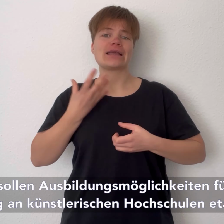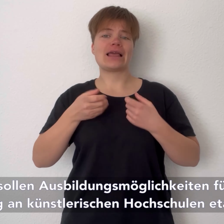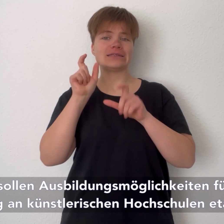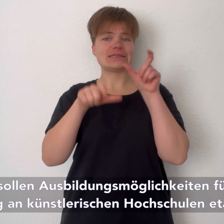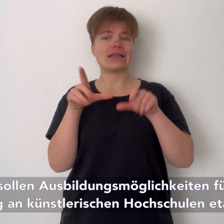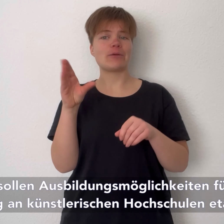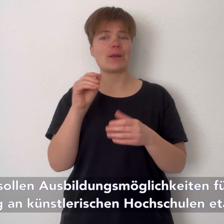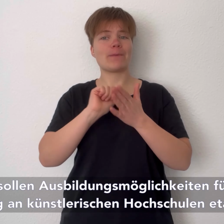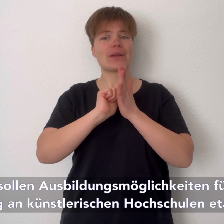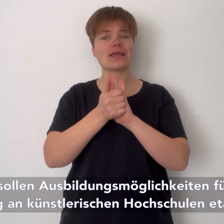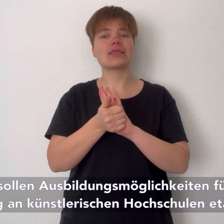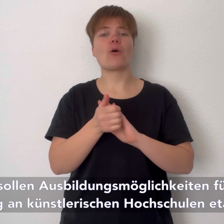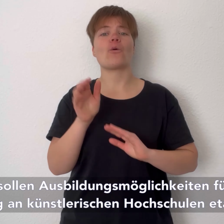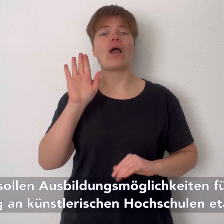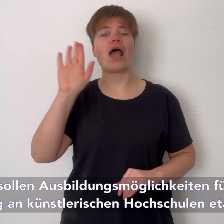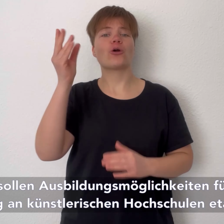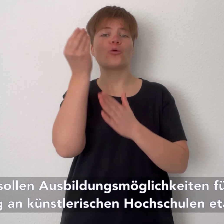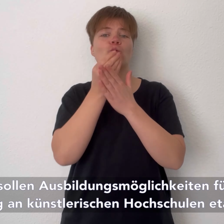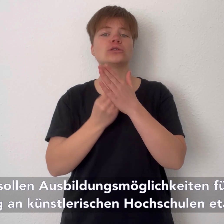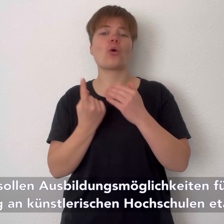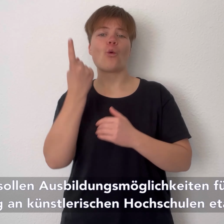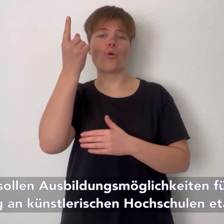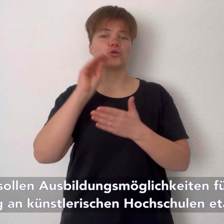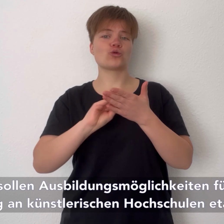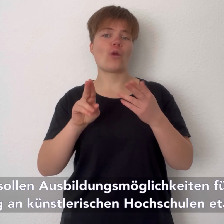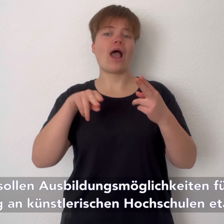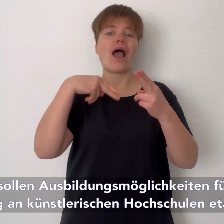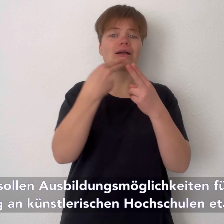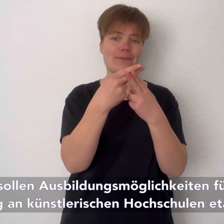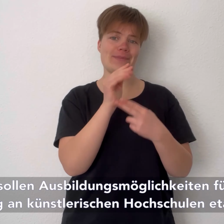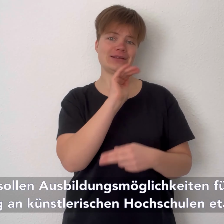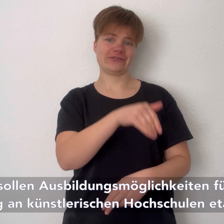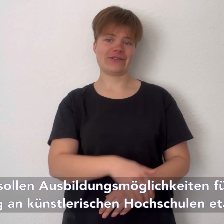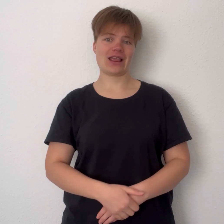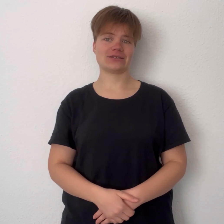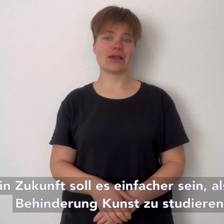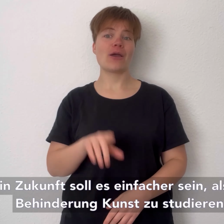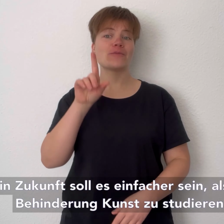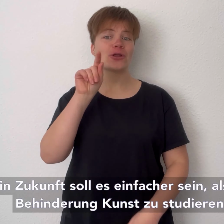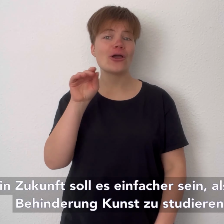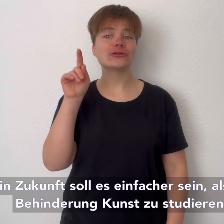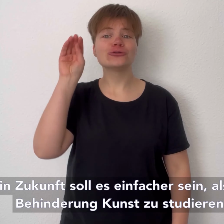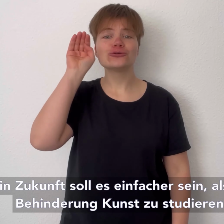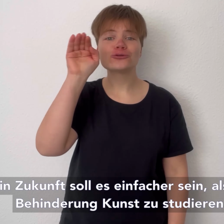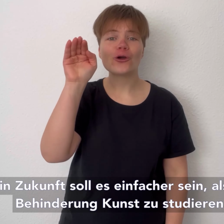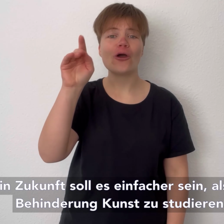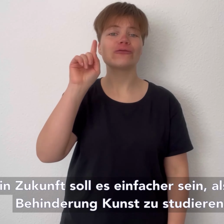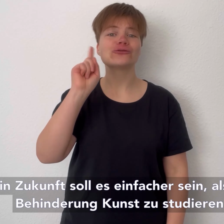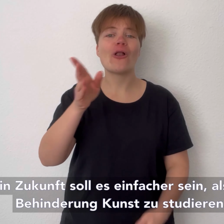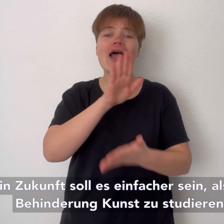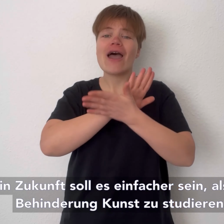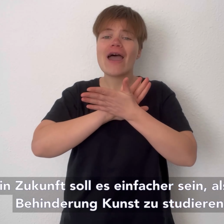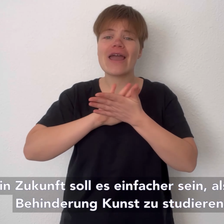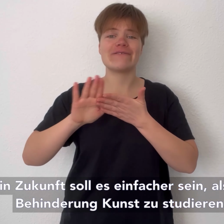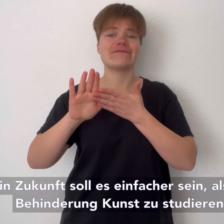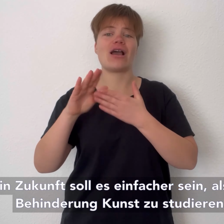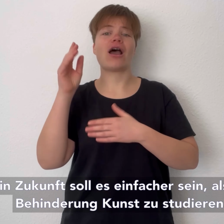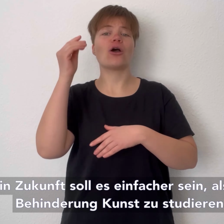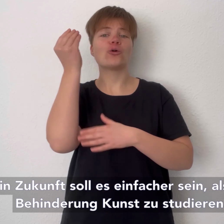mit Behinderung an künstlerischen Hochschulen etabliert werden. Das heißt, in Zukunft soll es einfacher sein,